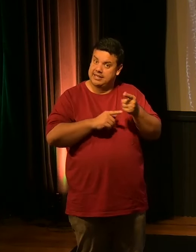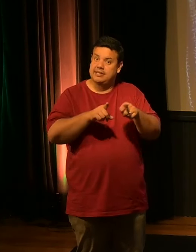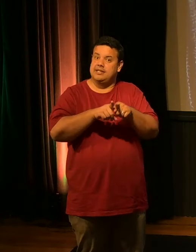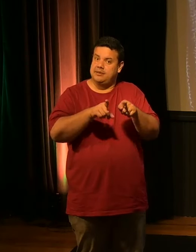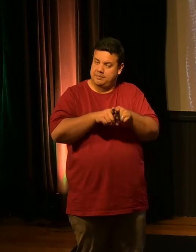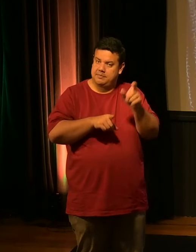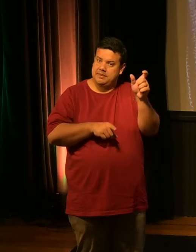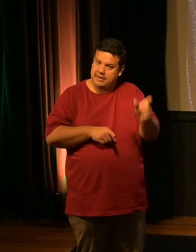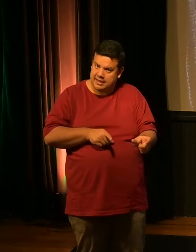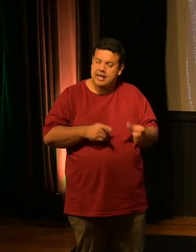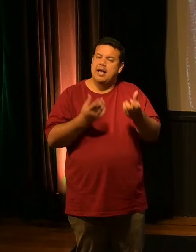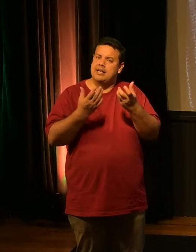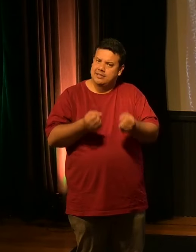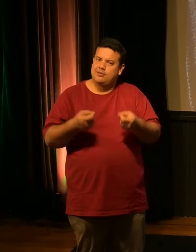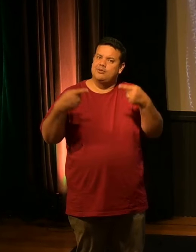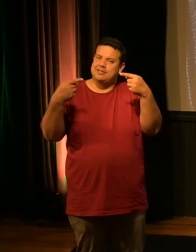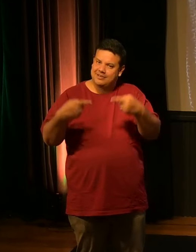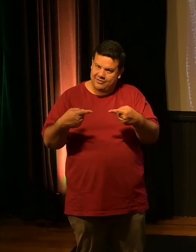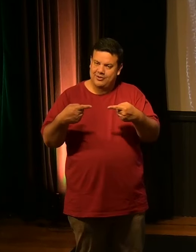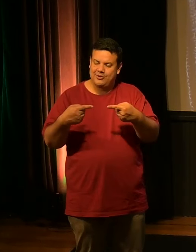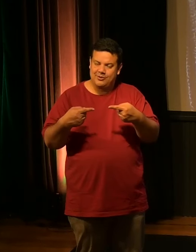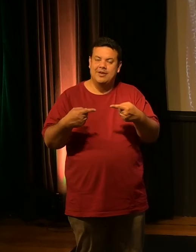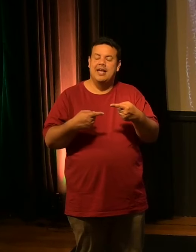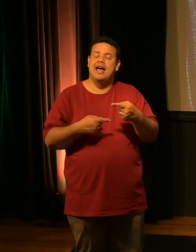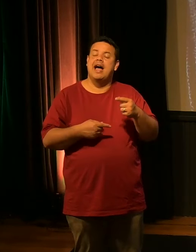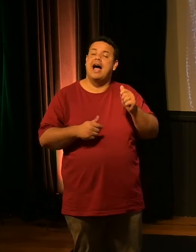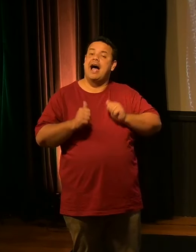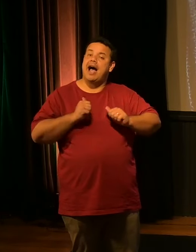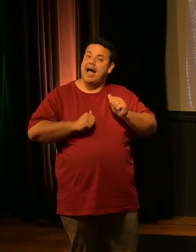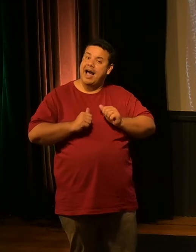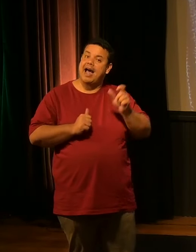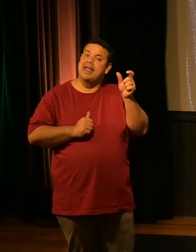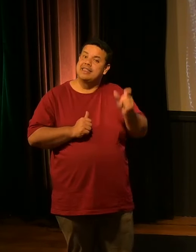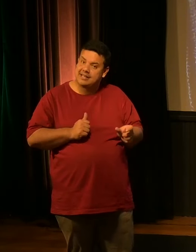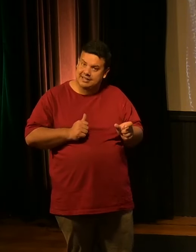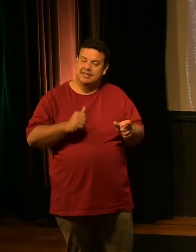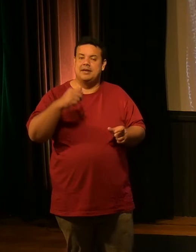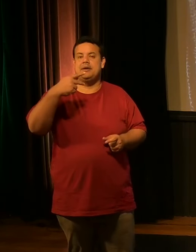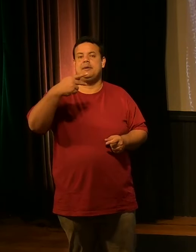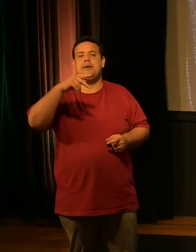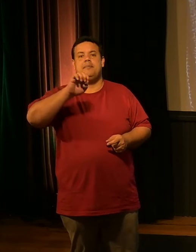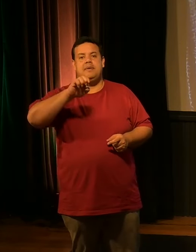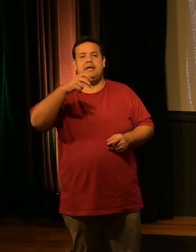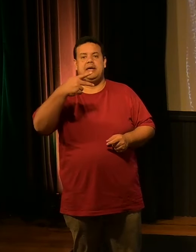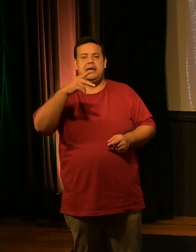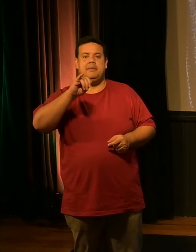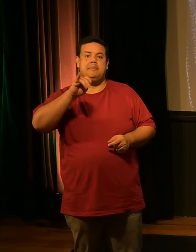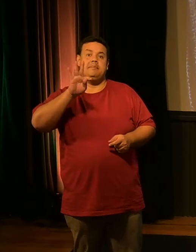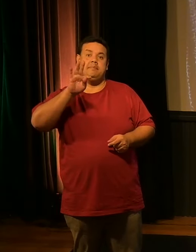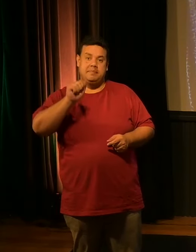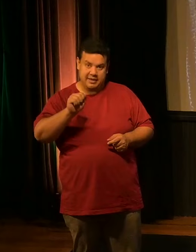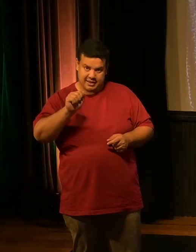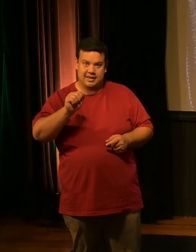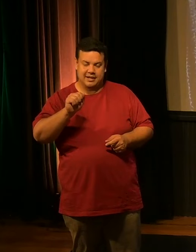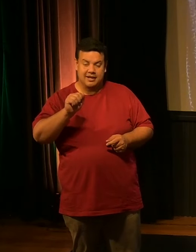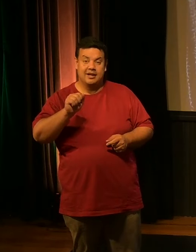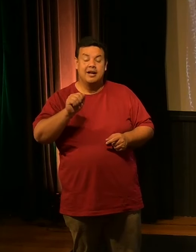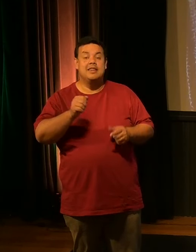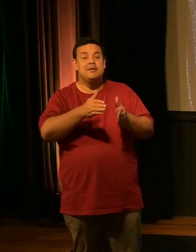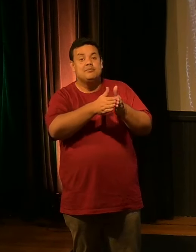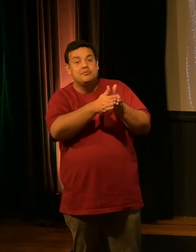das atrizes, a Pepita Rodrigues, estava grávida, ela engravidou no meio da produção do filme, então